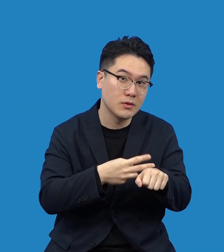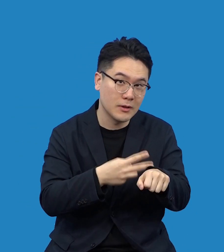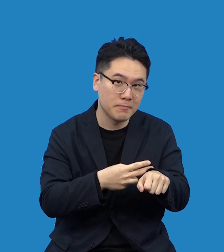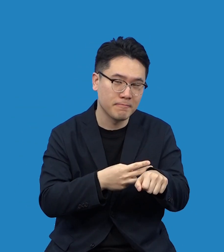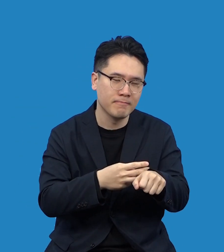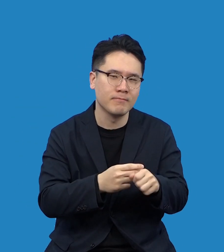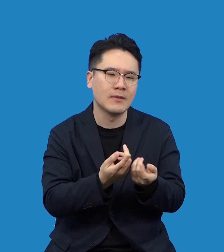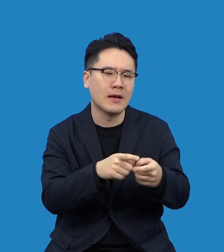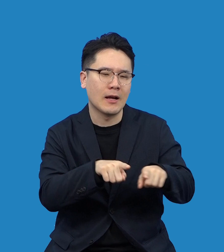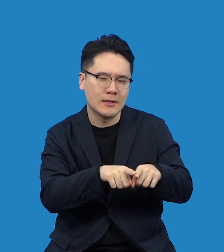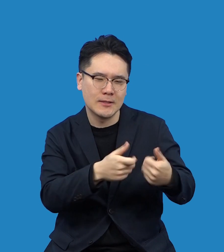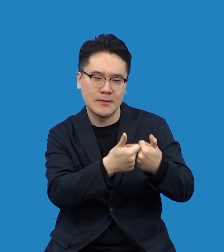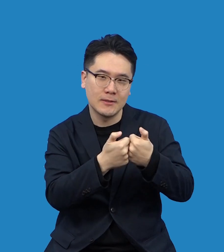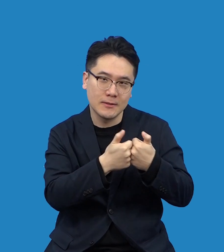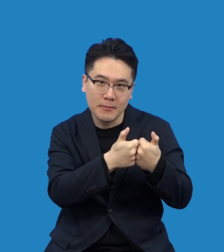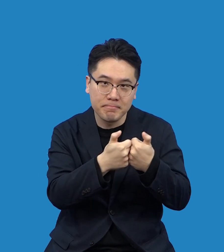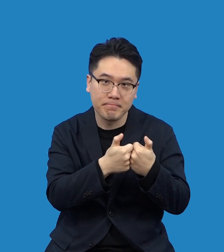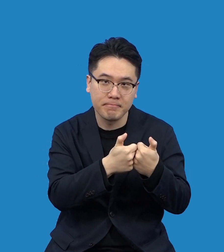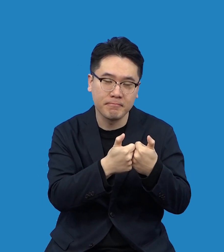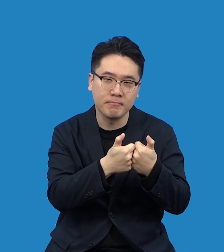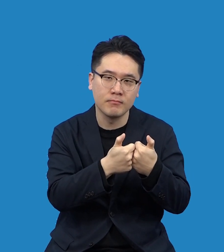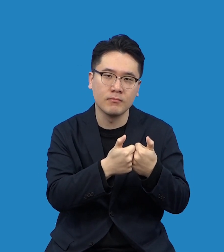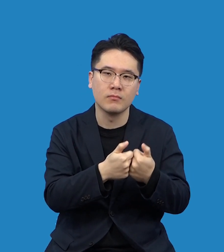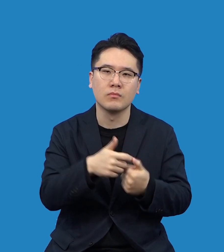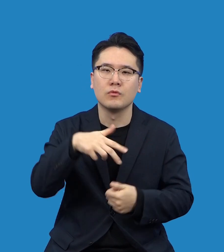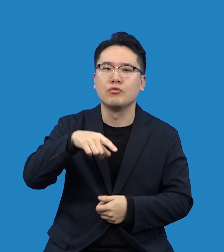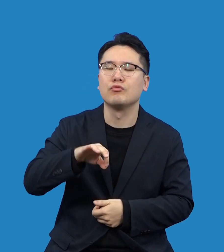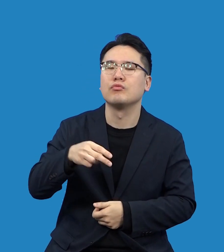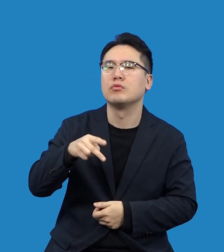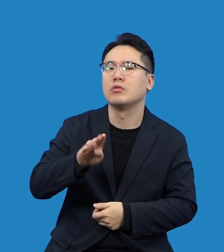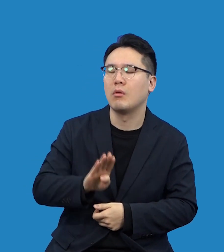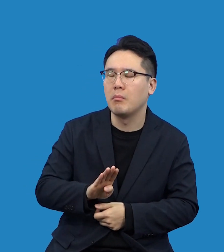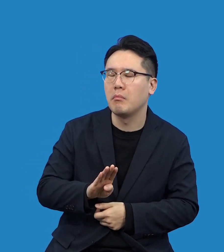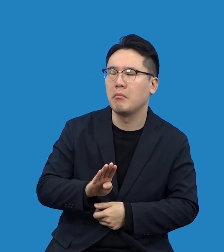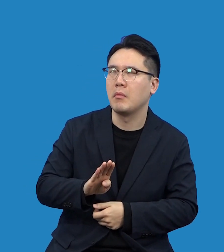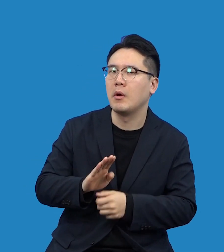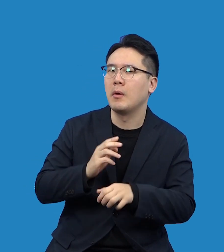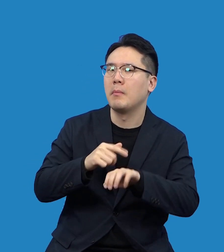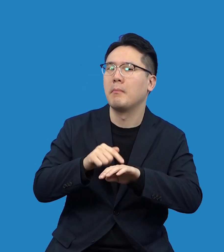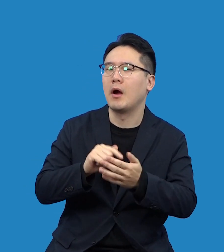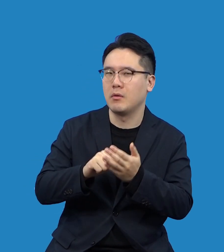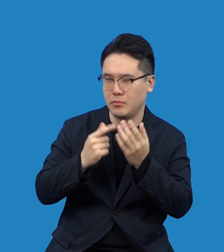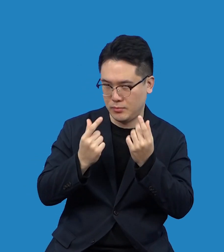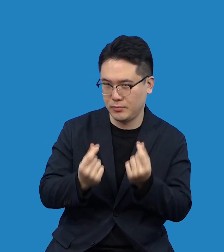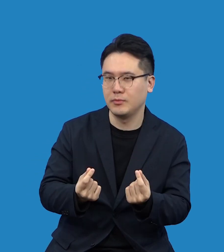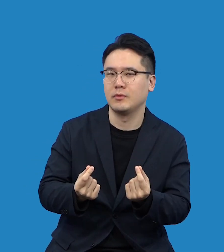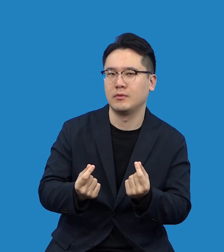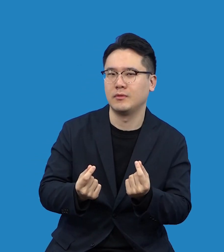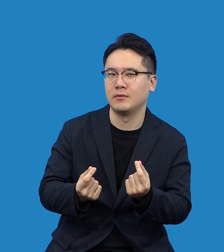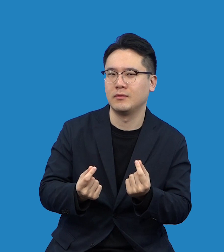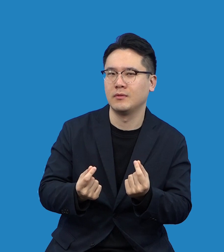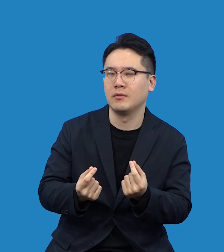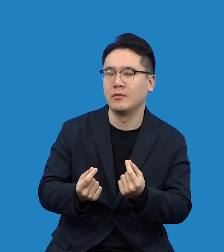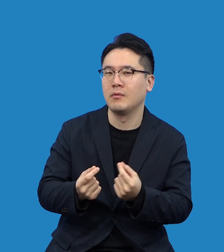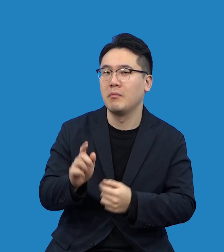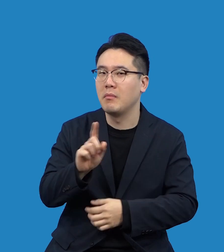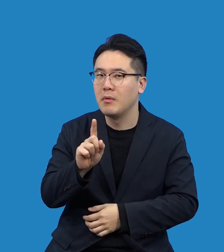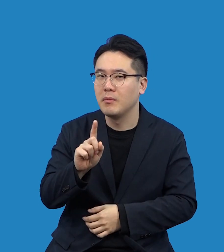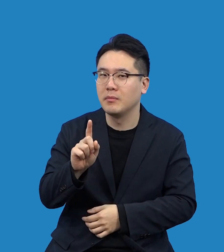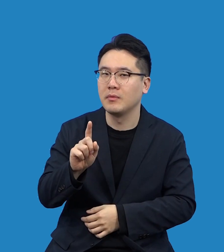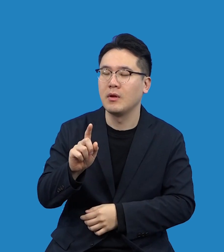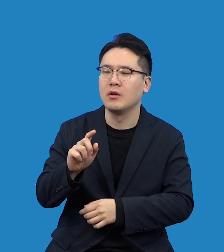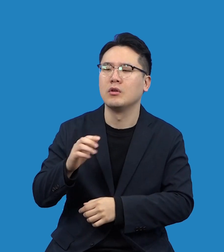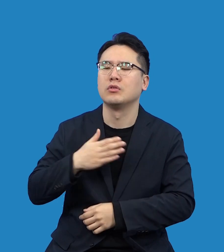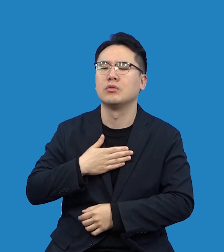중섭의 마음은 한결같았습니다. 저는 일본에 가서 공부하기가 싫습니다.